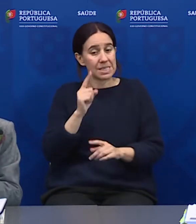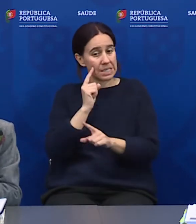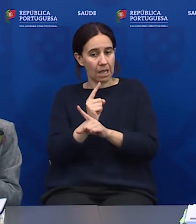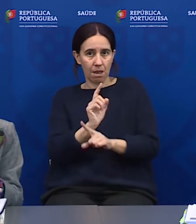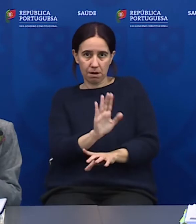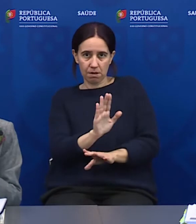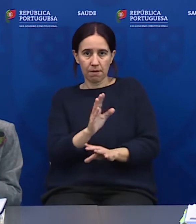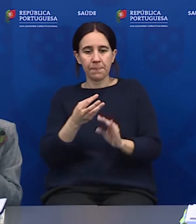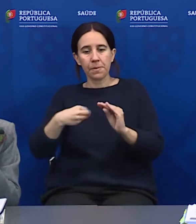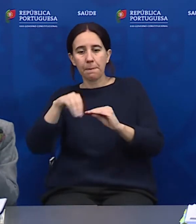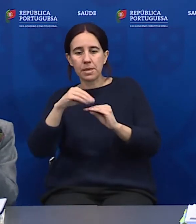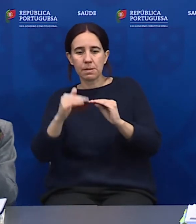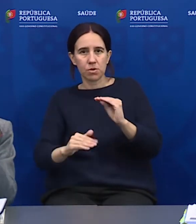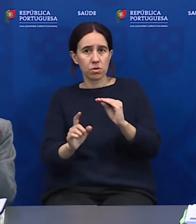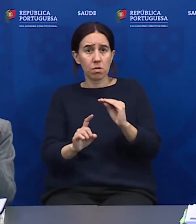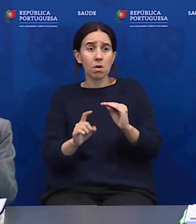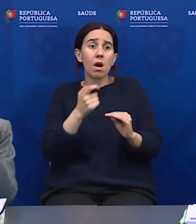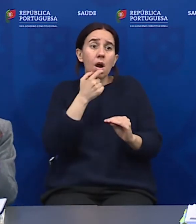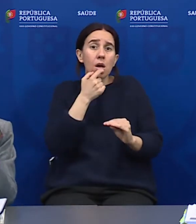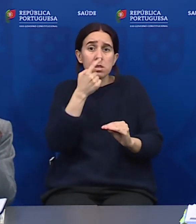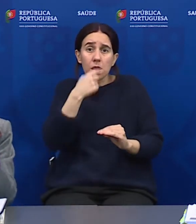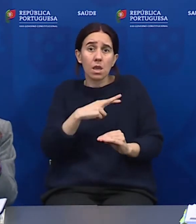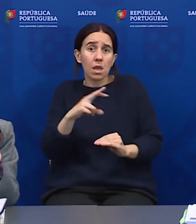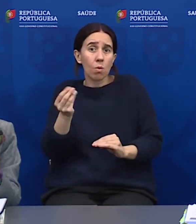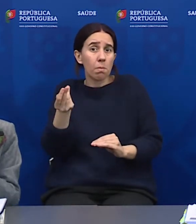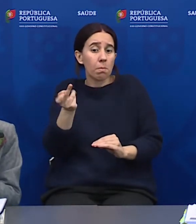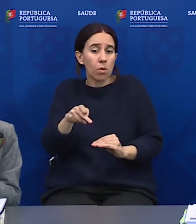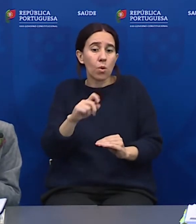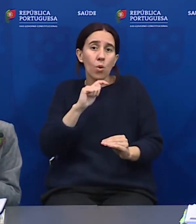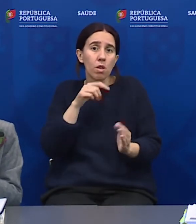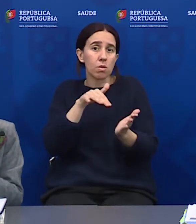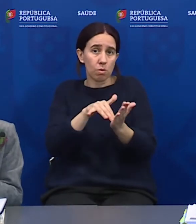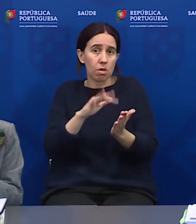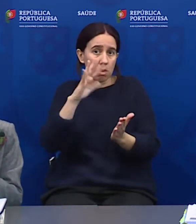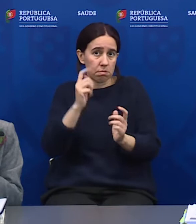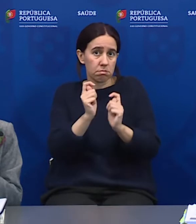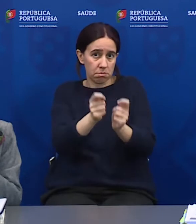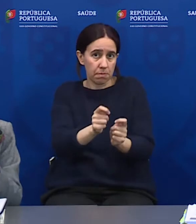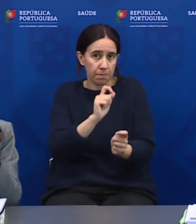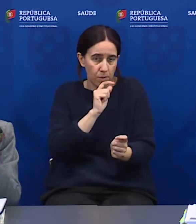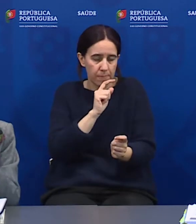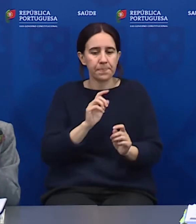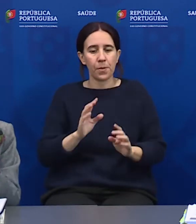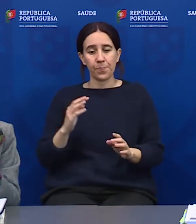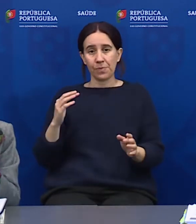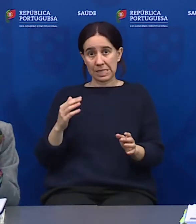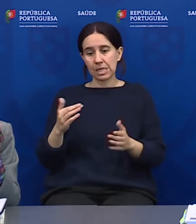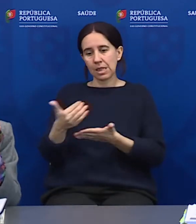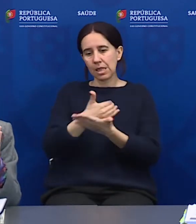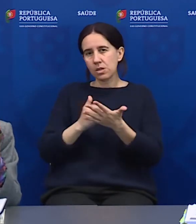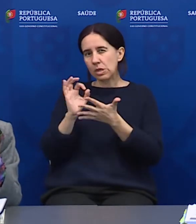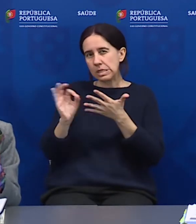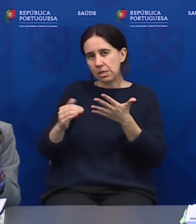aquele, não é nem mais nem menos, exceto se houve um erro no código que foi atribuído. E, portanto, agora, há dados mais